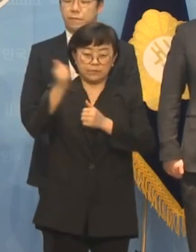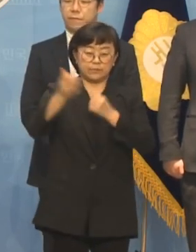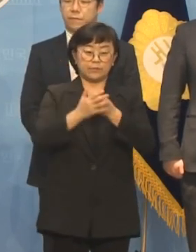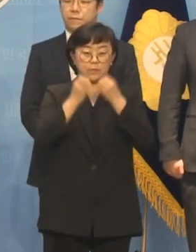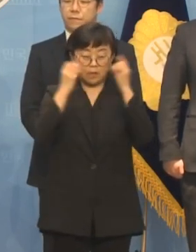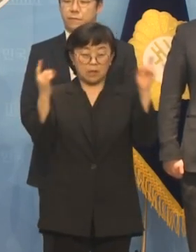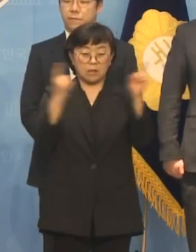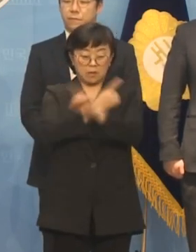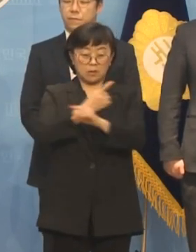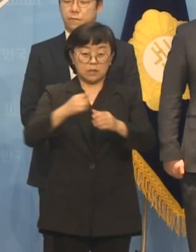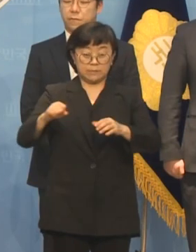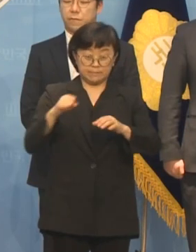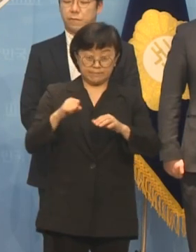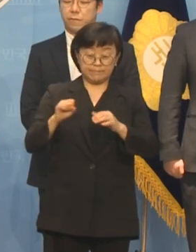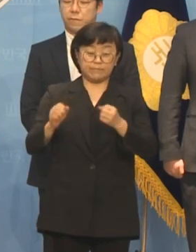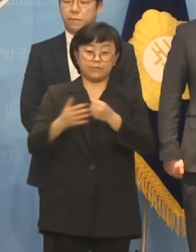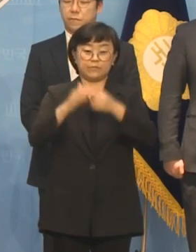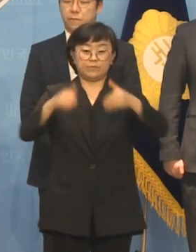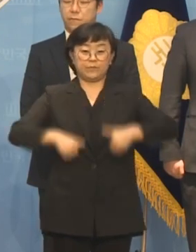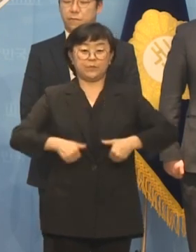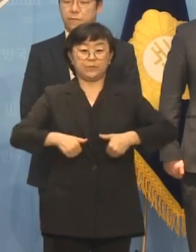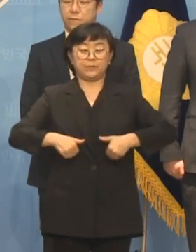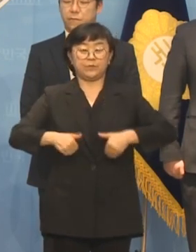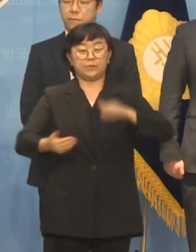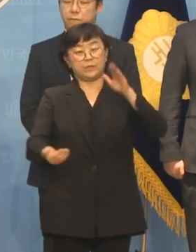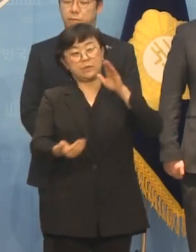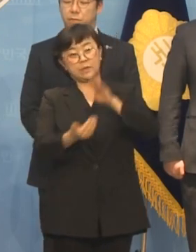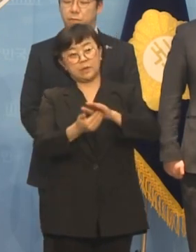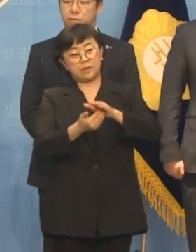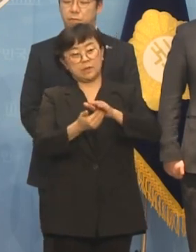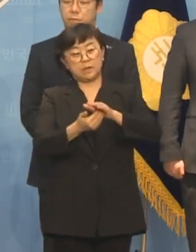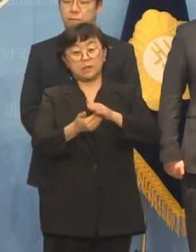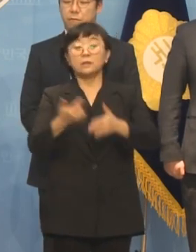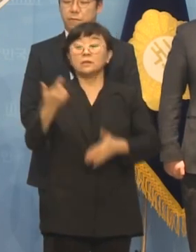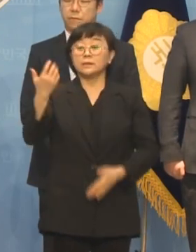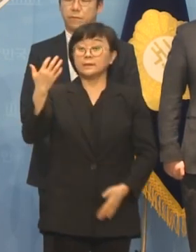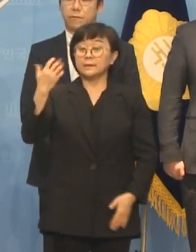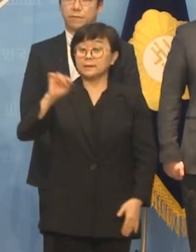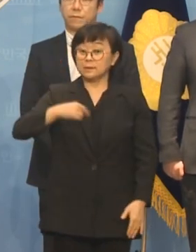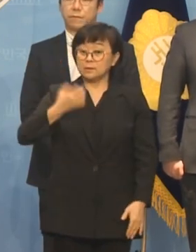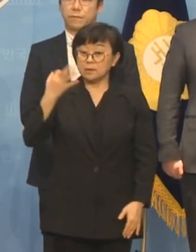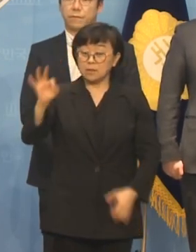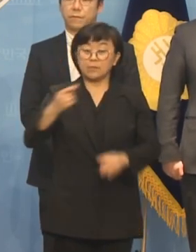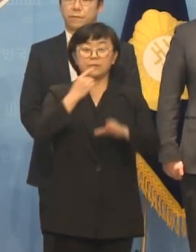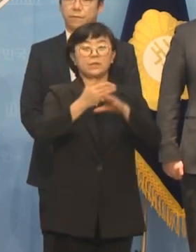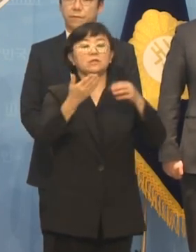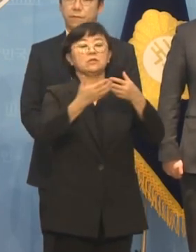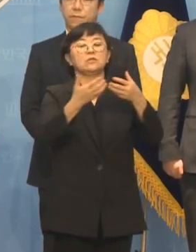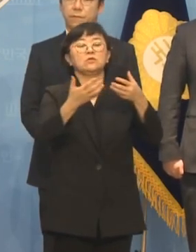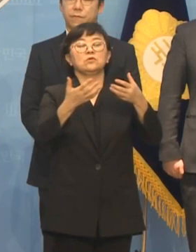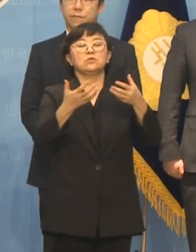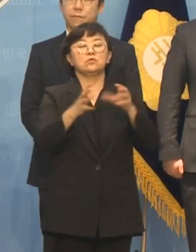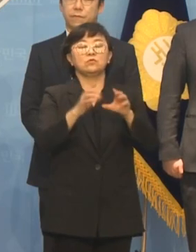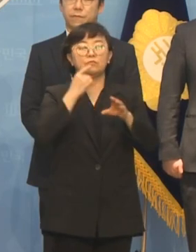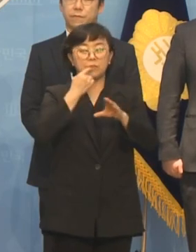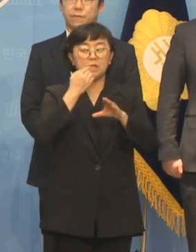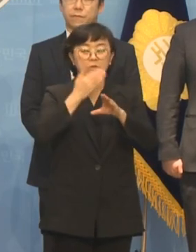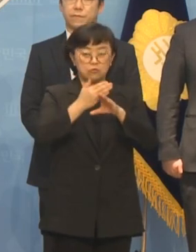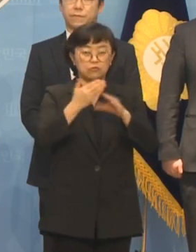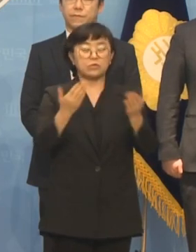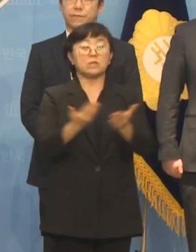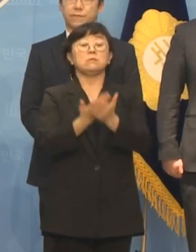개혁 동력으로 이어내야 할 책임을 끈질기게 자임해왔던 것은 다름 아닌 민주진보진영이었습니다.